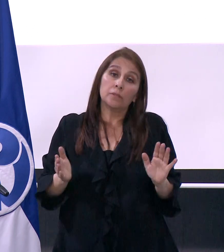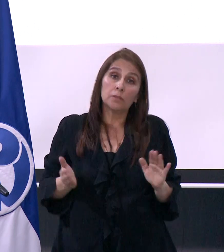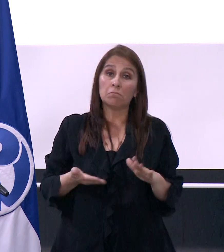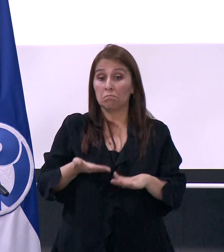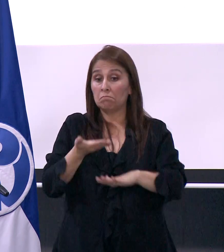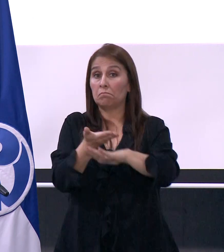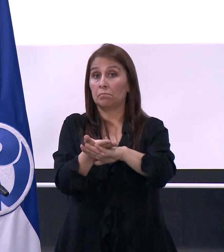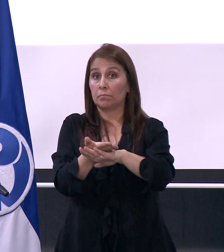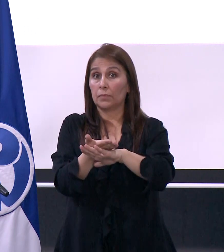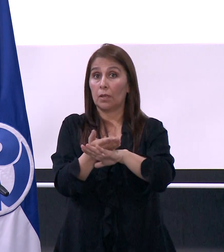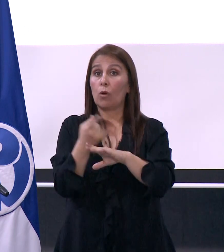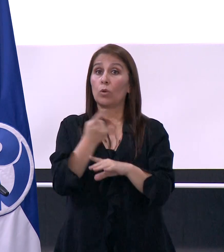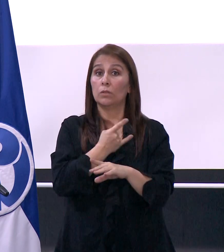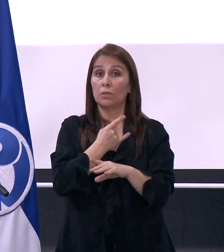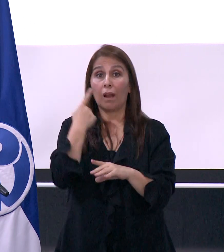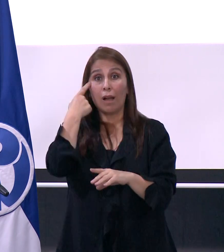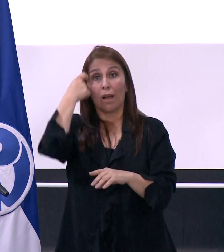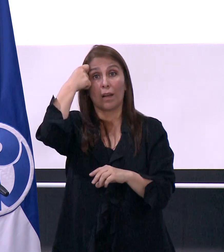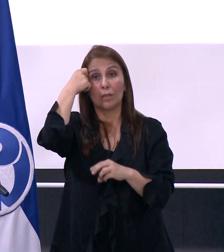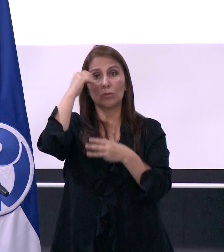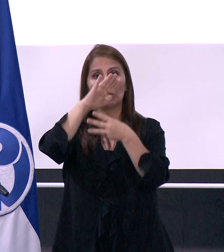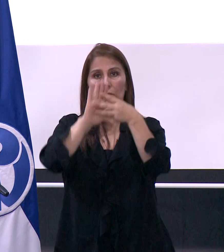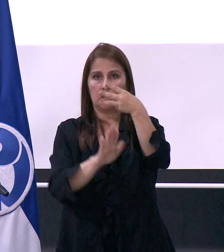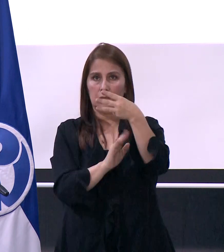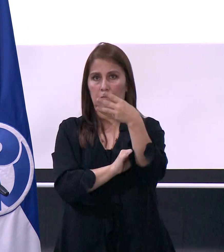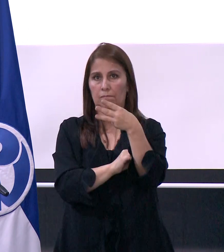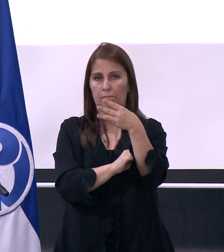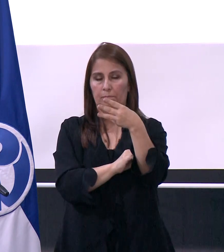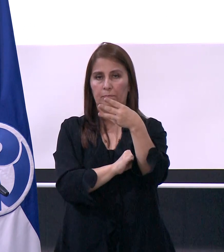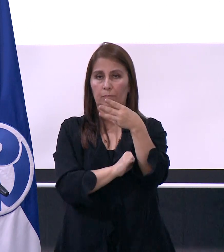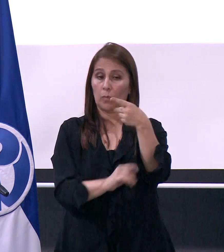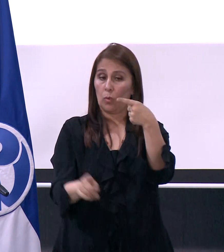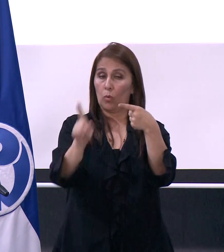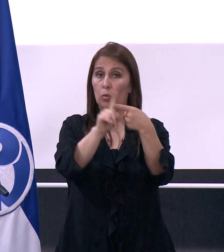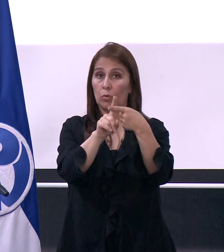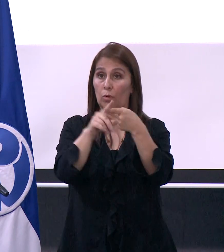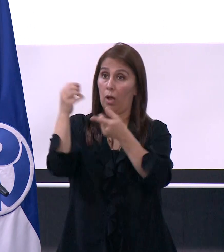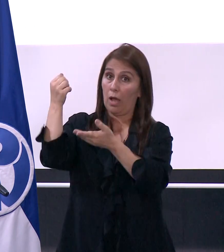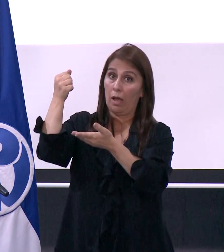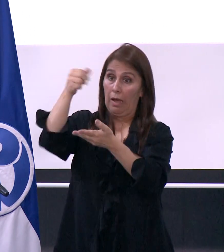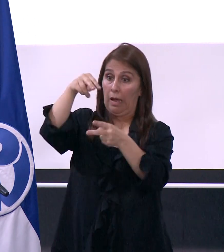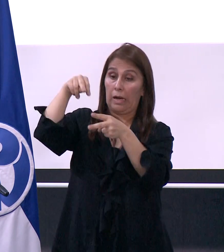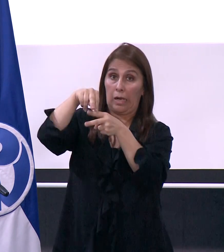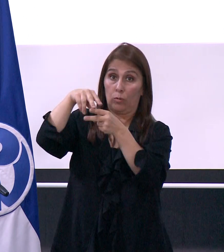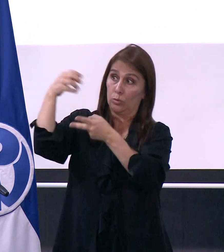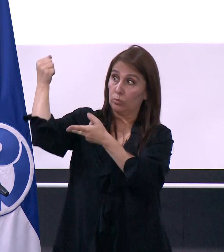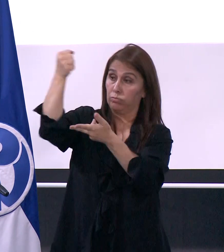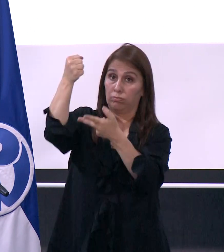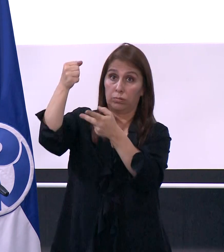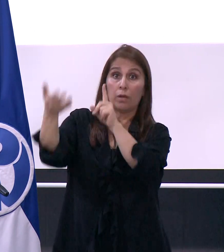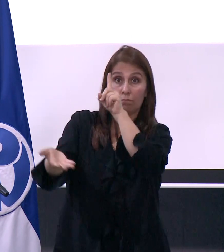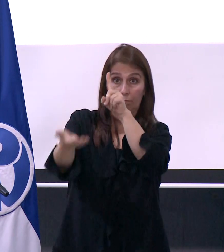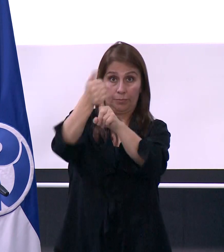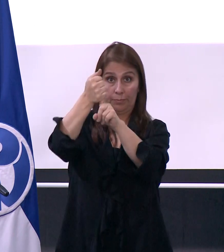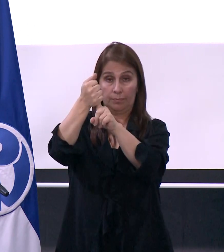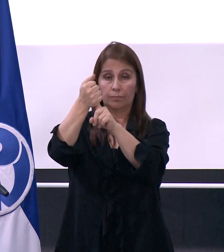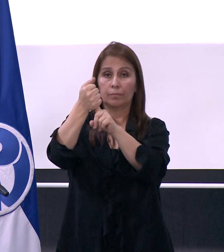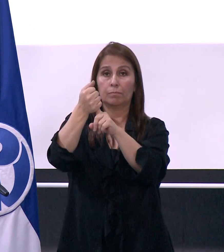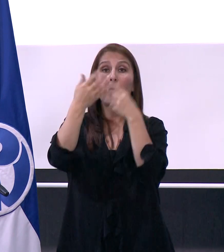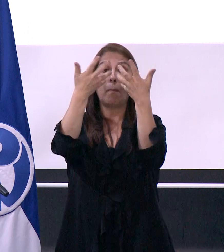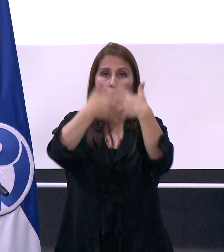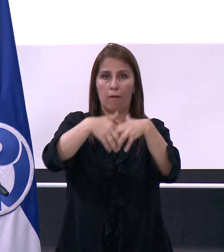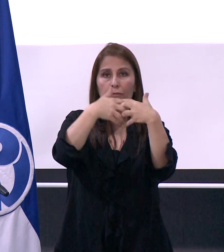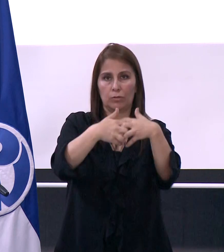la universidad enfrenta tres retos importantes pienso yo primero conseguir los recursos suficientes para su funcionamiento incluyendo lo